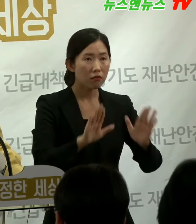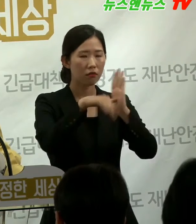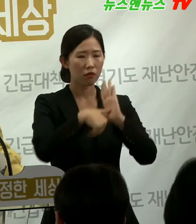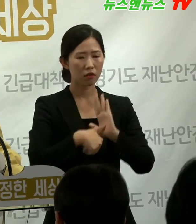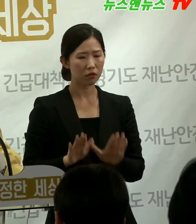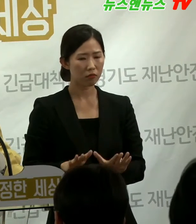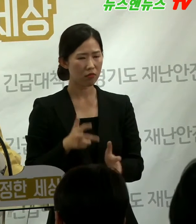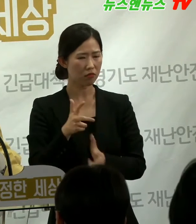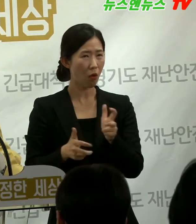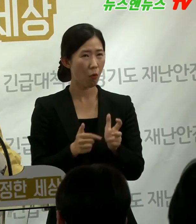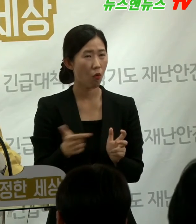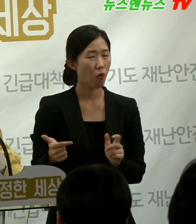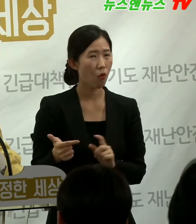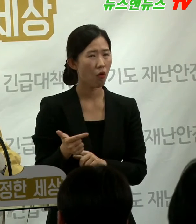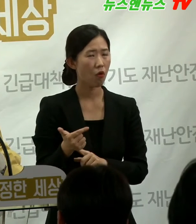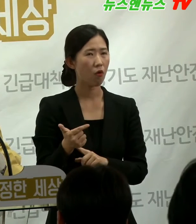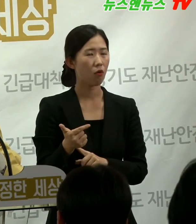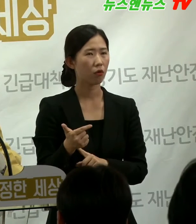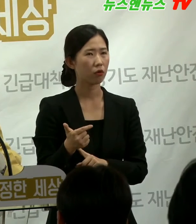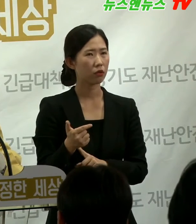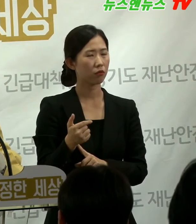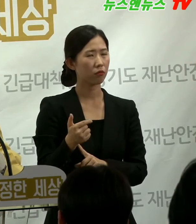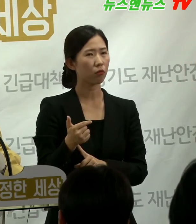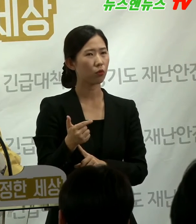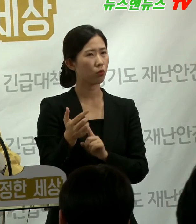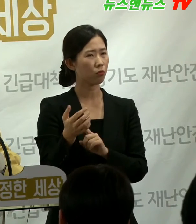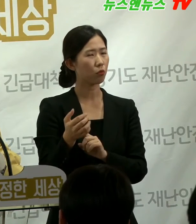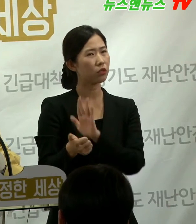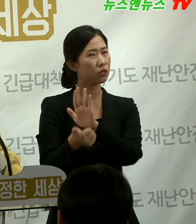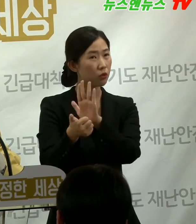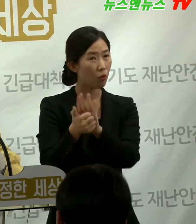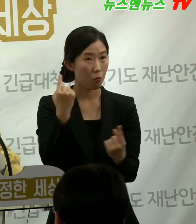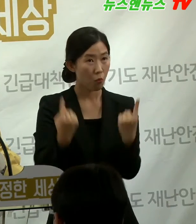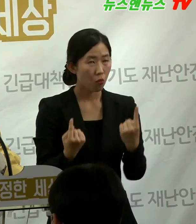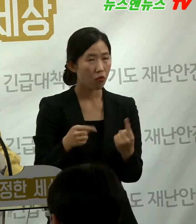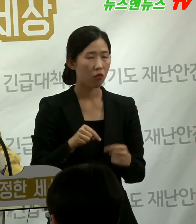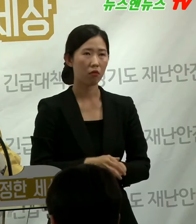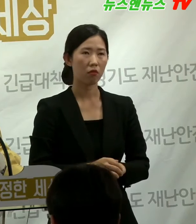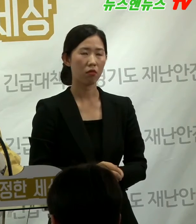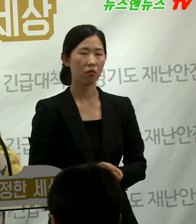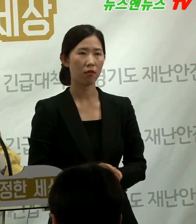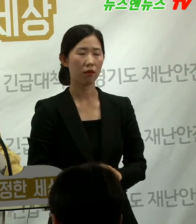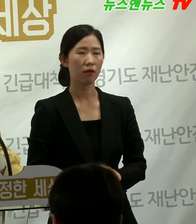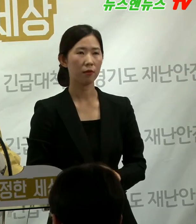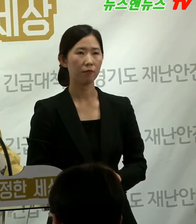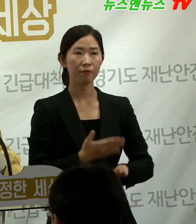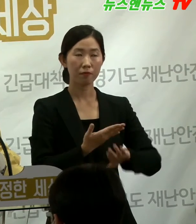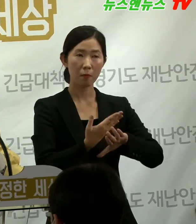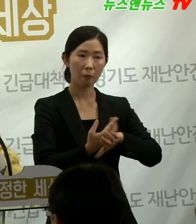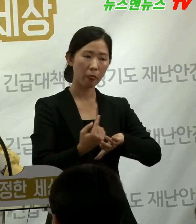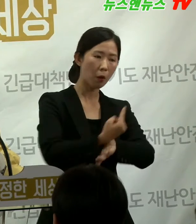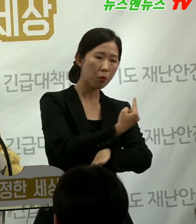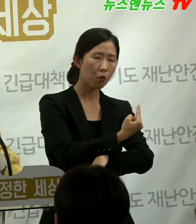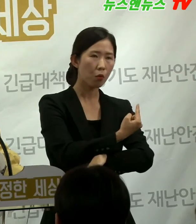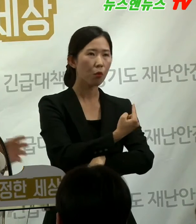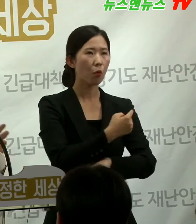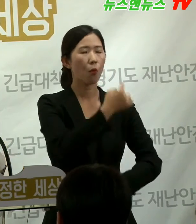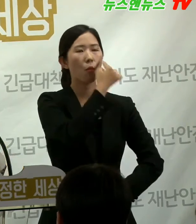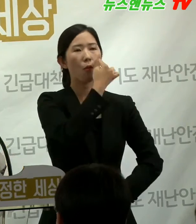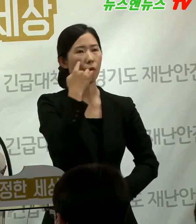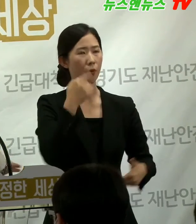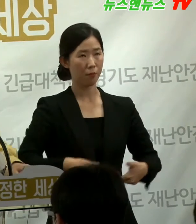기본소득 형태로 지급하는 것보다 과연 경제 활성화에 더 기여하느냐. 이 점은 제고할 수가 있는 거라고 생각합니다.